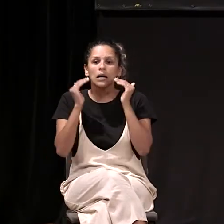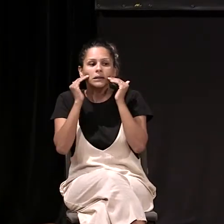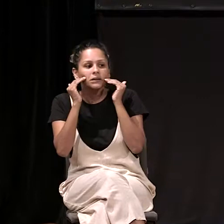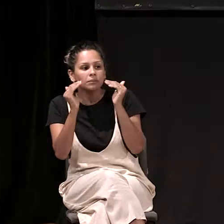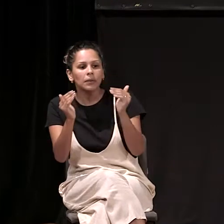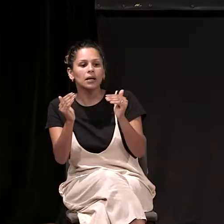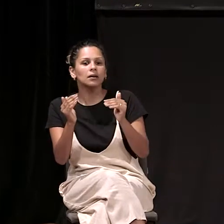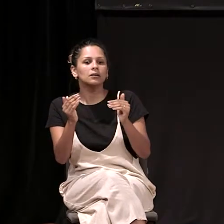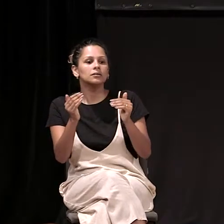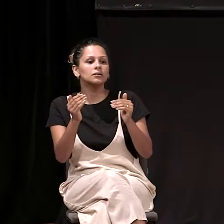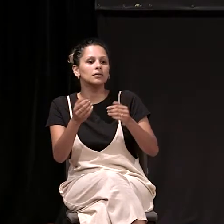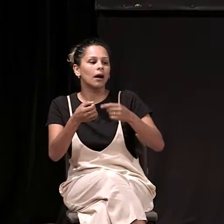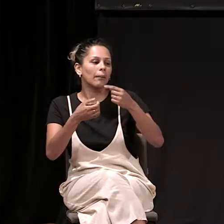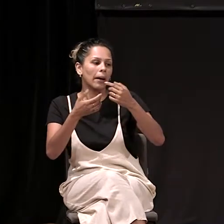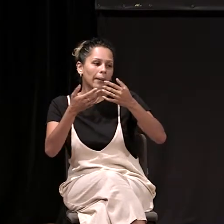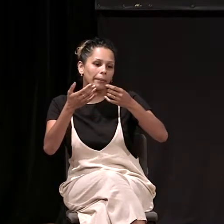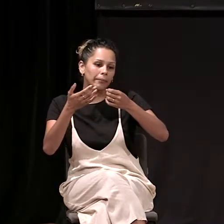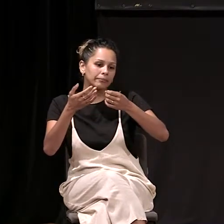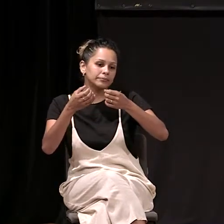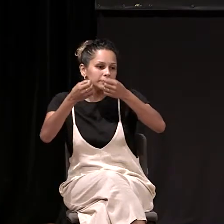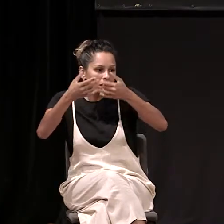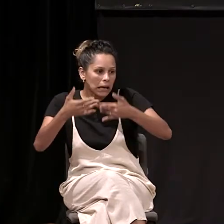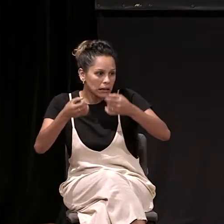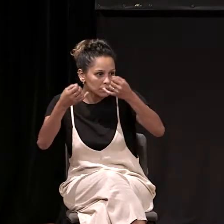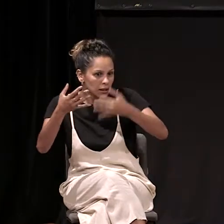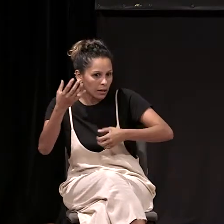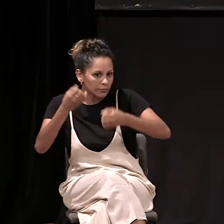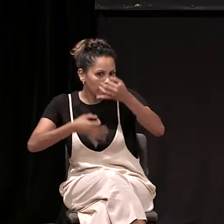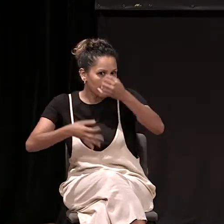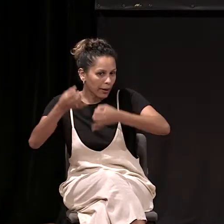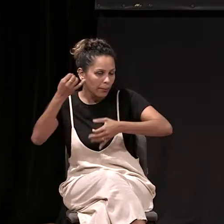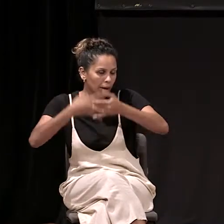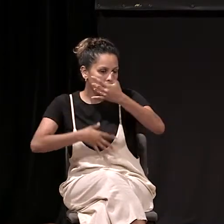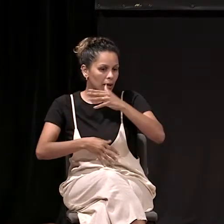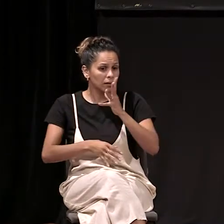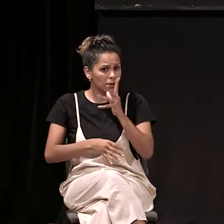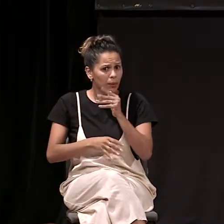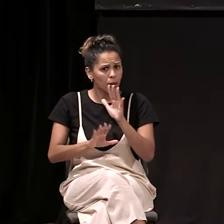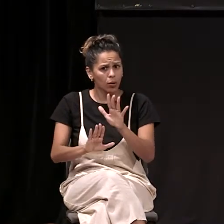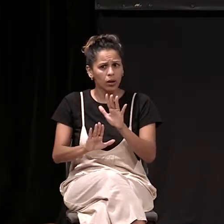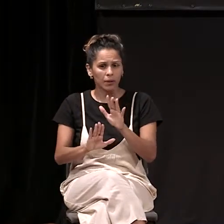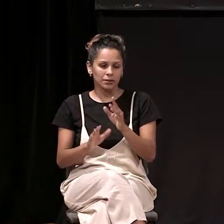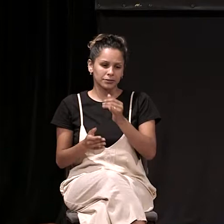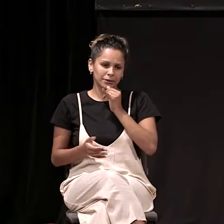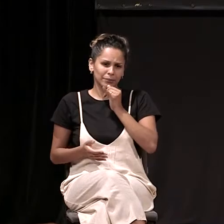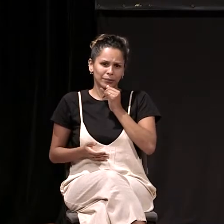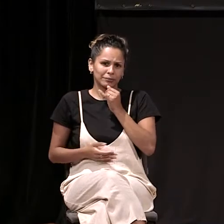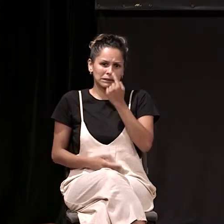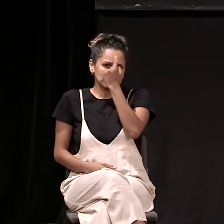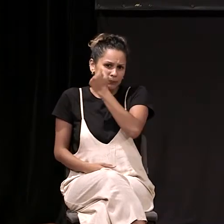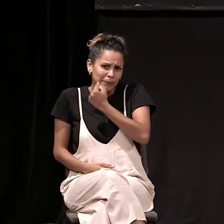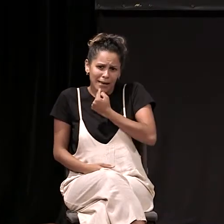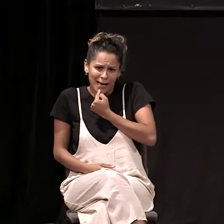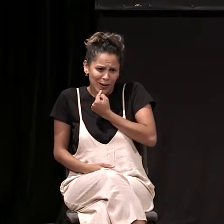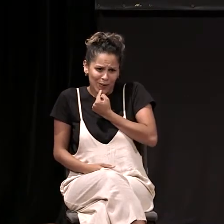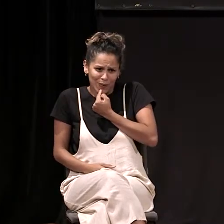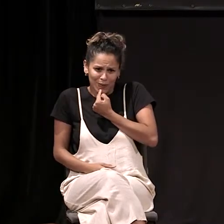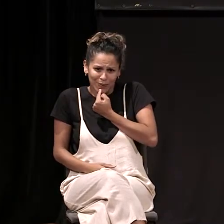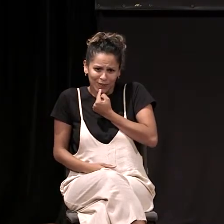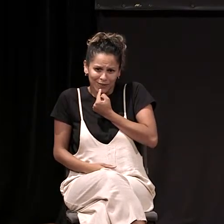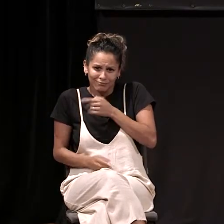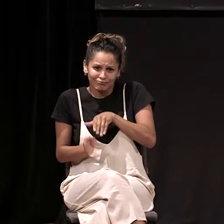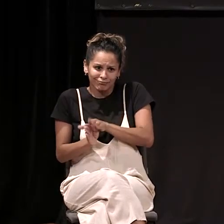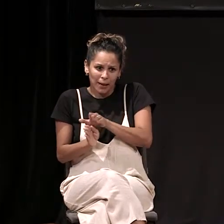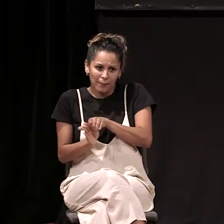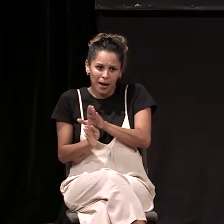gente gasta um tempo, mas se você gasta um tempo, uma meia hora no início do ano letivo, você fica com o contrato, e